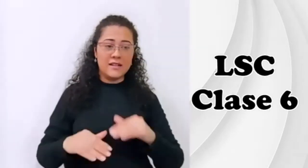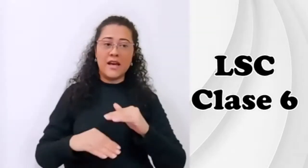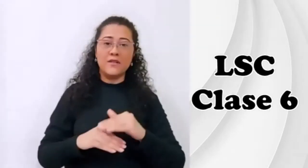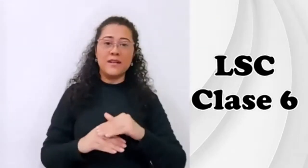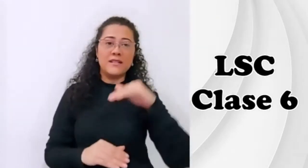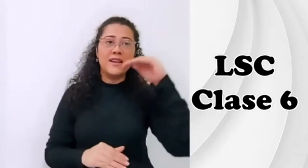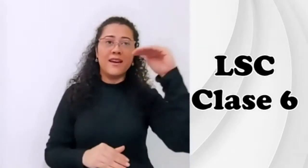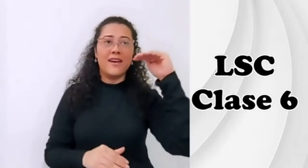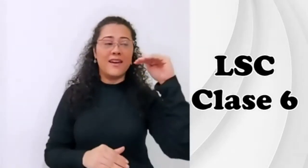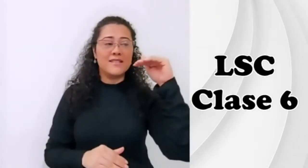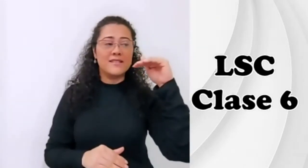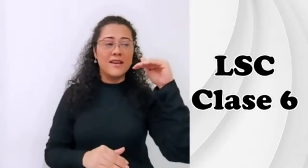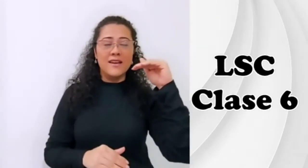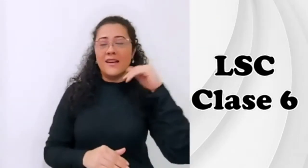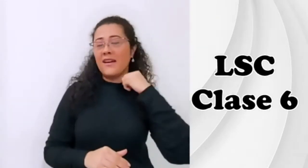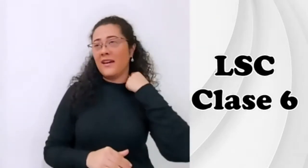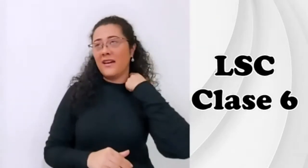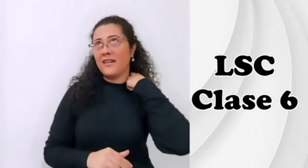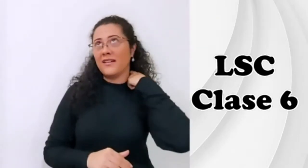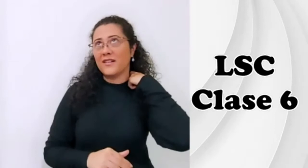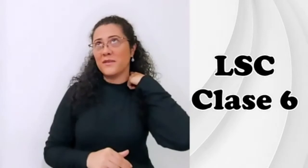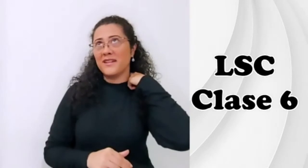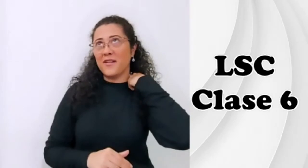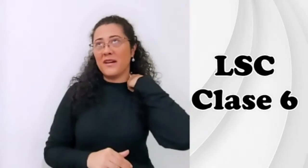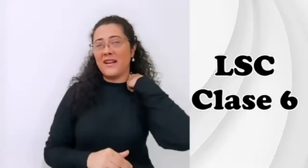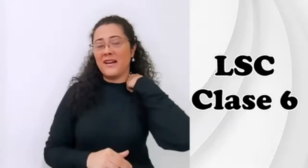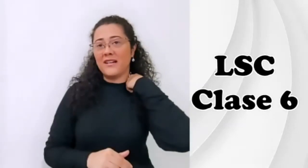Hay una silla que es, ¿cómo se llama?